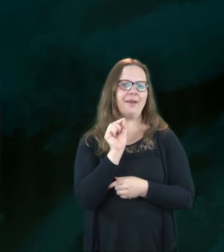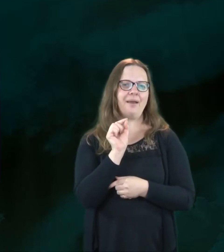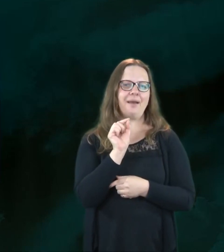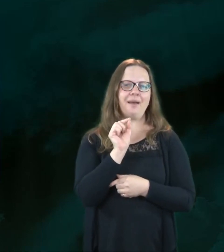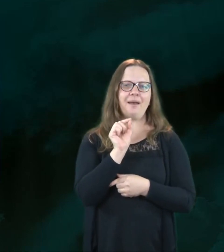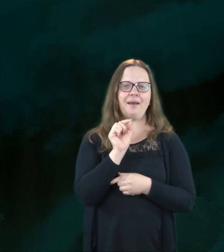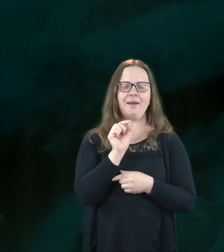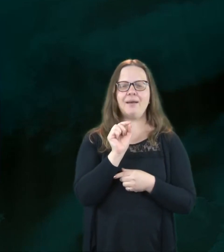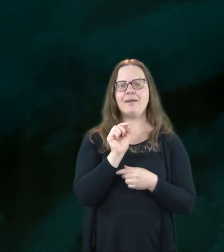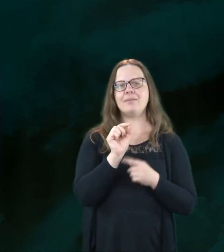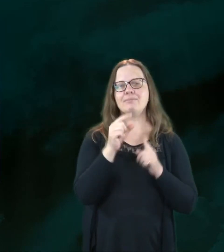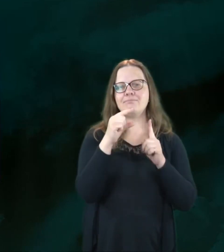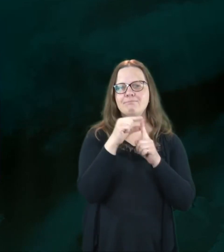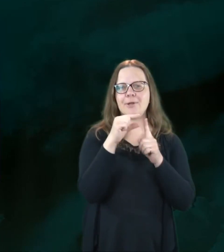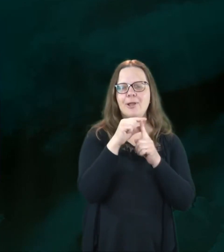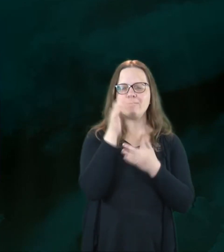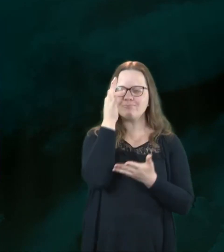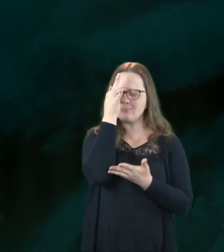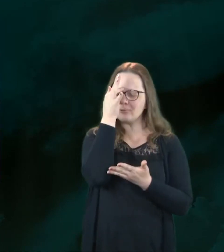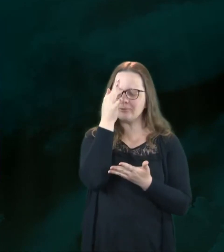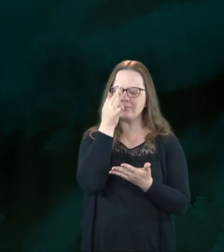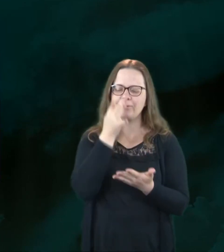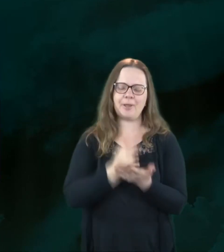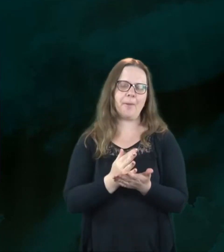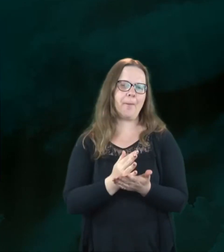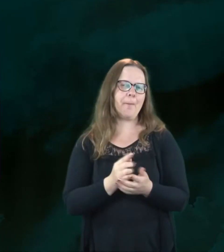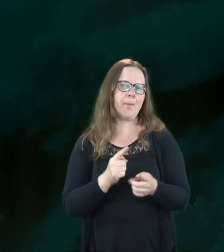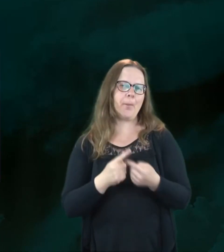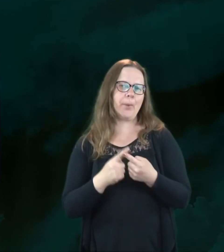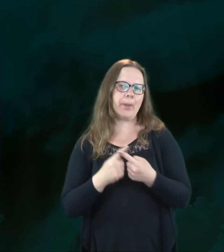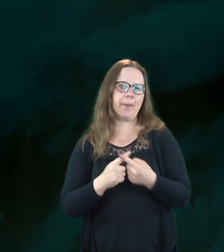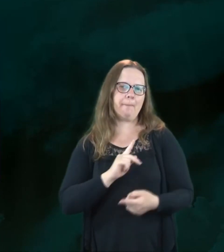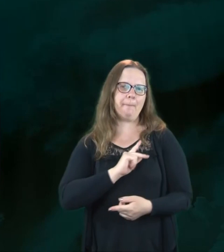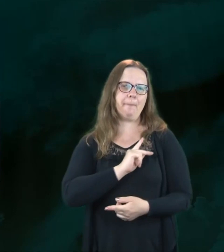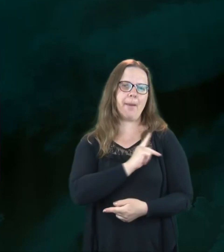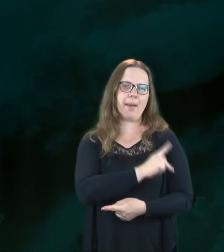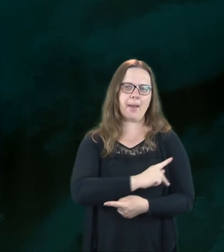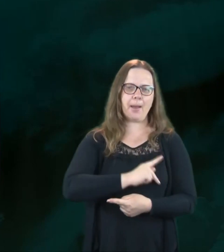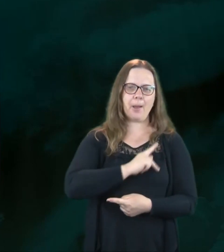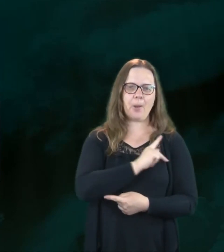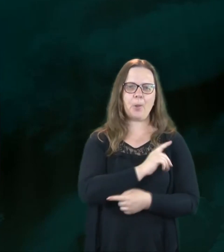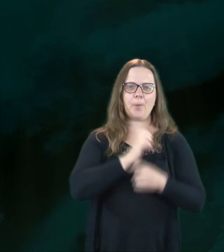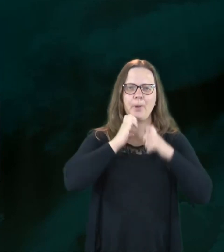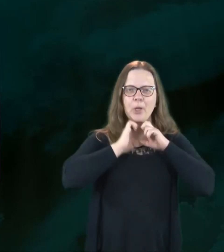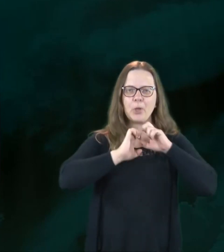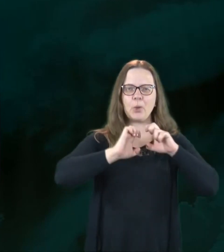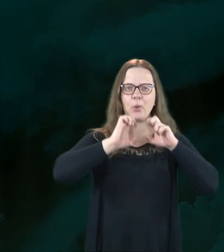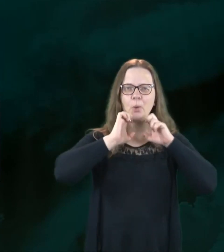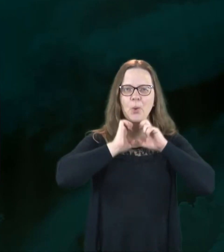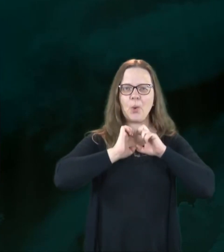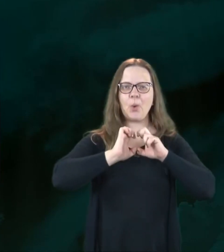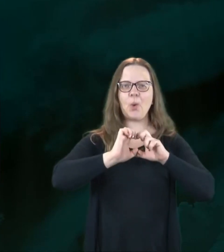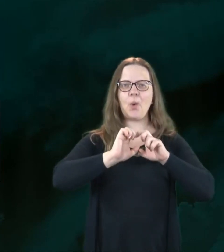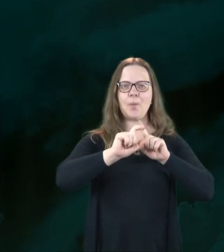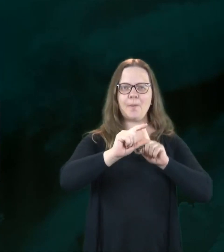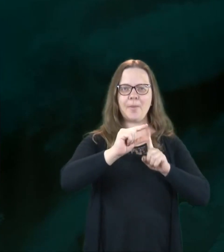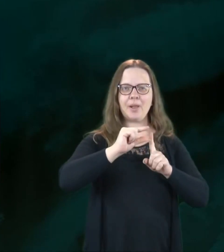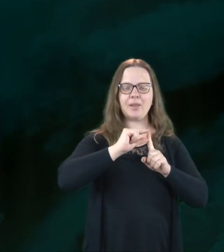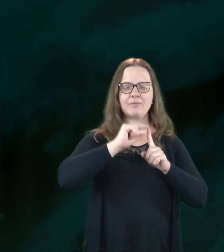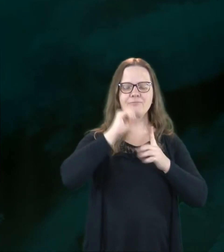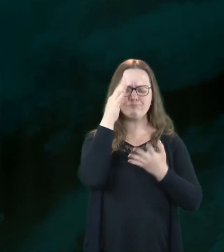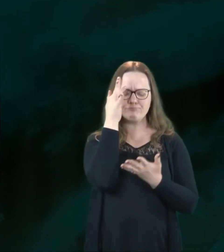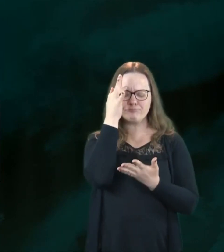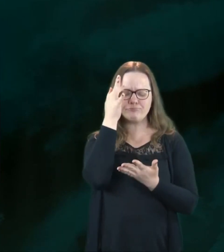Tessalônica, não pregou outra coisa, senão a palavra da fé. E essa palavra da fé, ela é viva, ela é uma